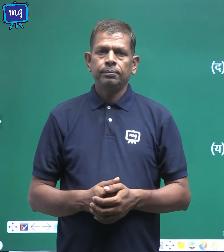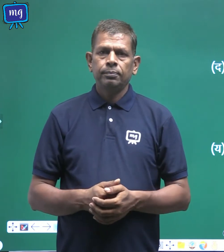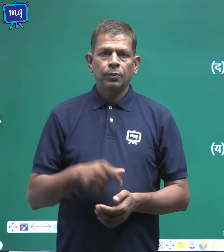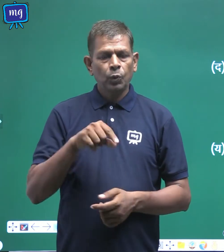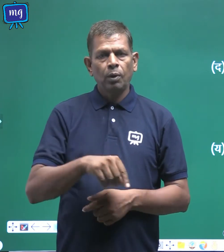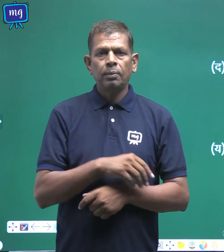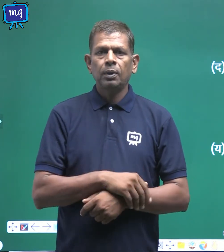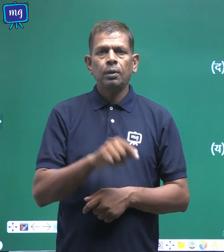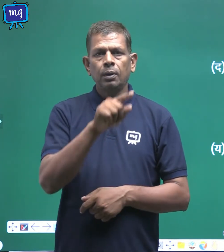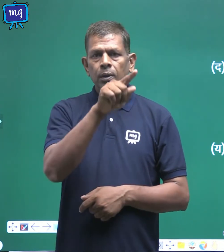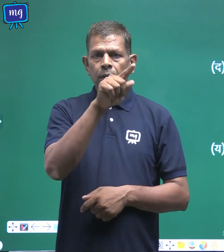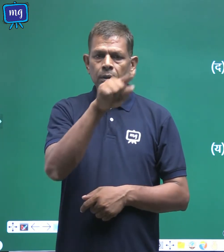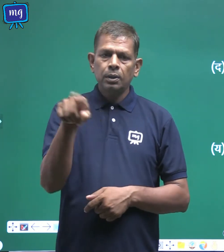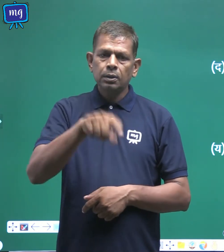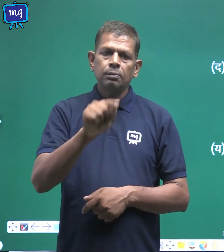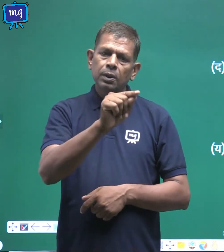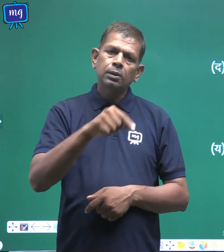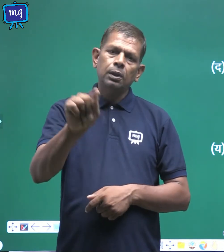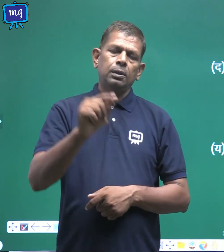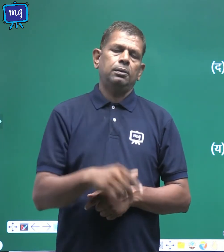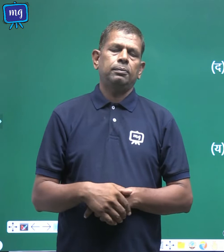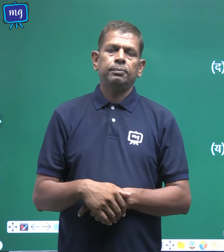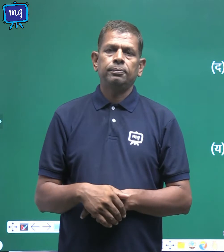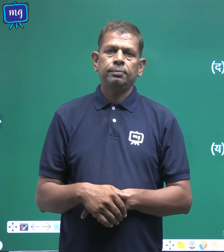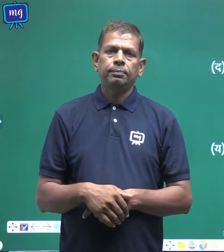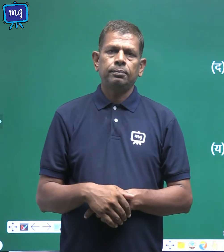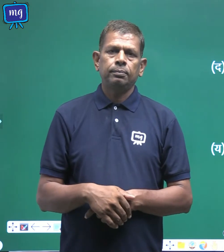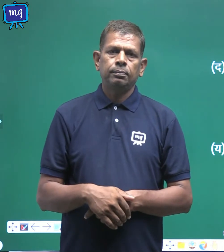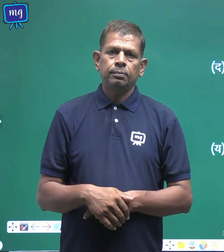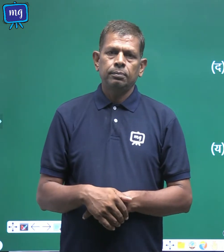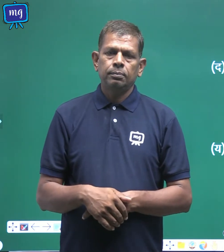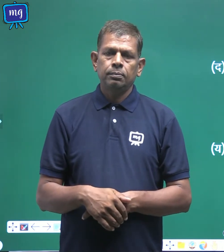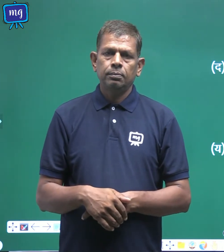तो हम असत्य पर निशान लगाएंगे।